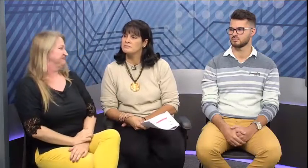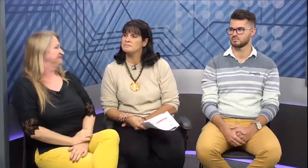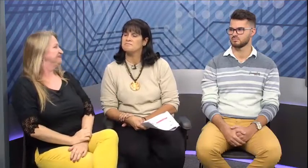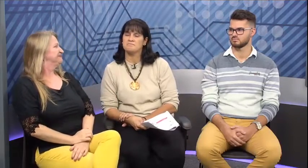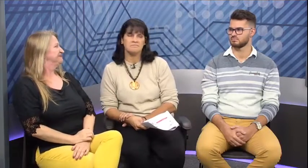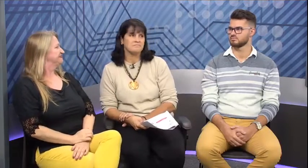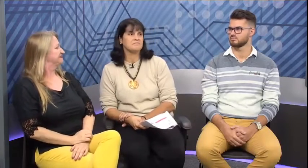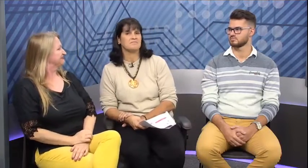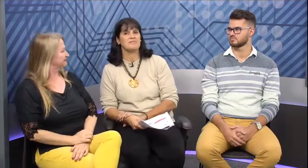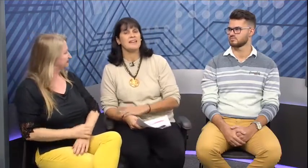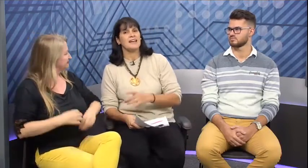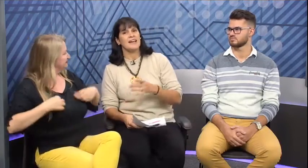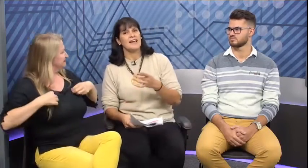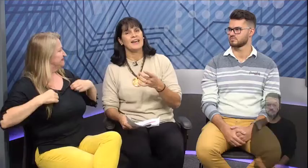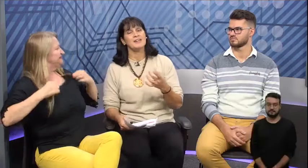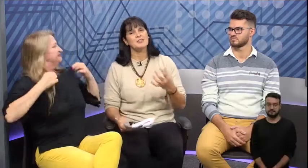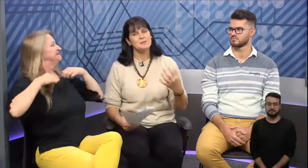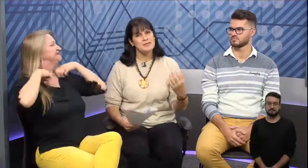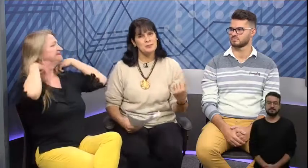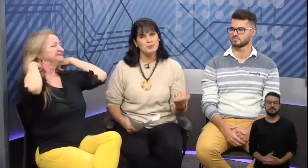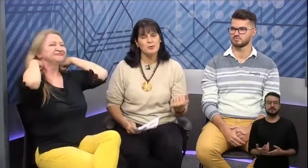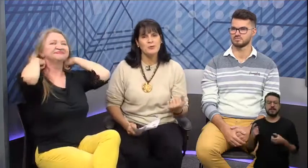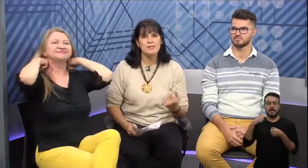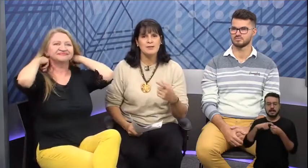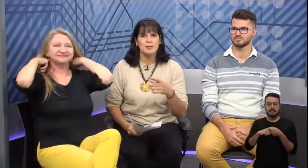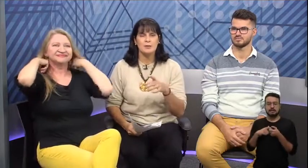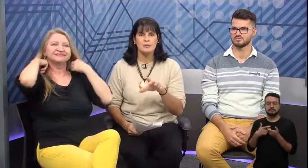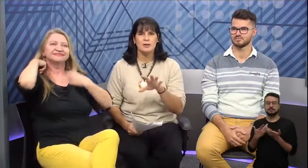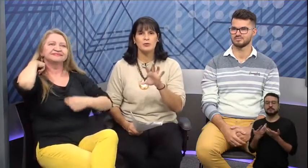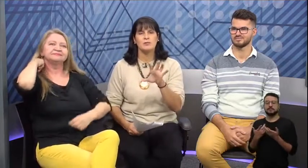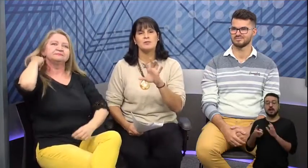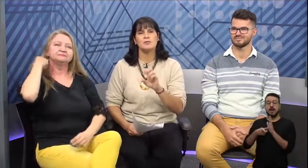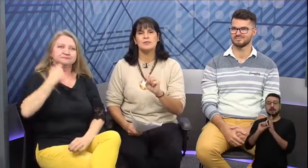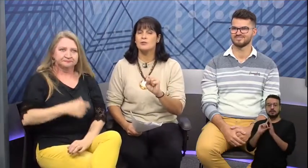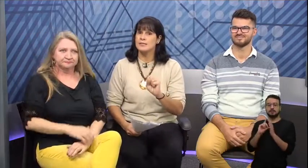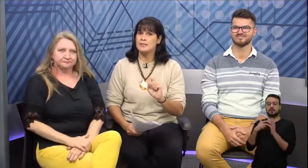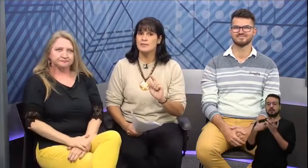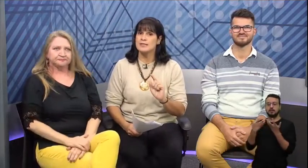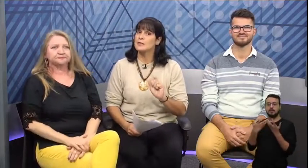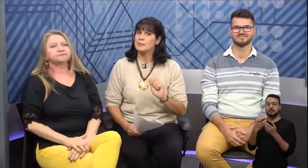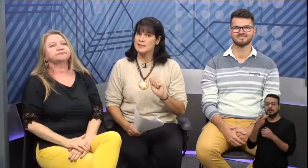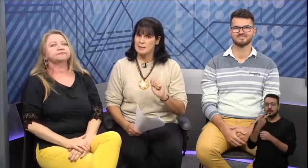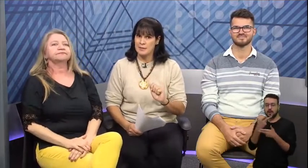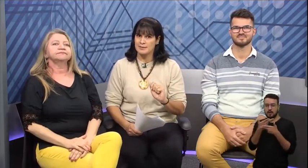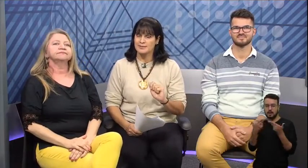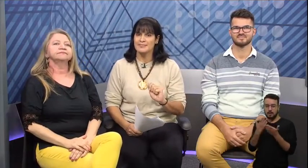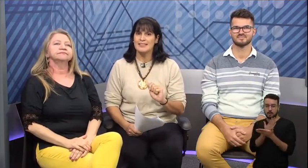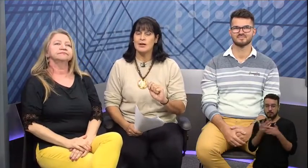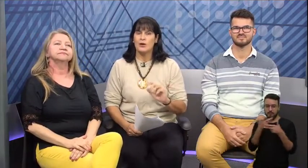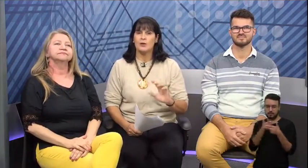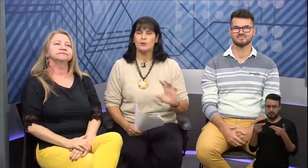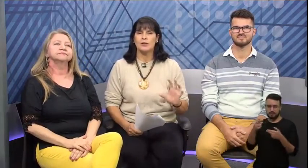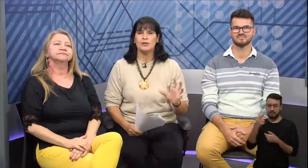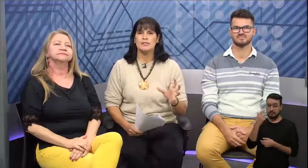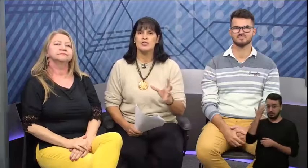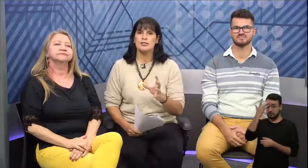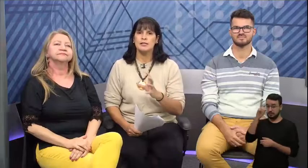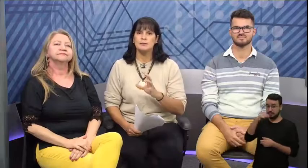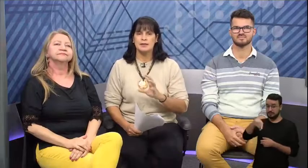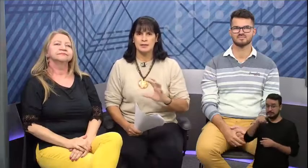pouco mais. Antes de passar para o Douglas, eu quero mencionar algumas coisas que eu não sei se você está percebendo. Olha como que a nossa dinâmica aqui,